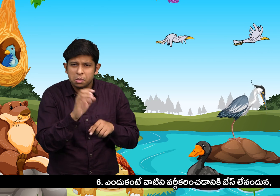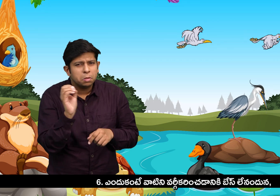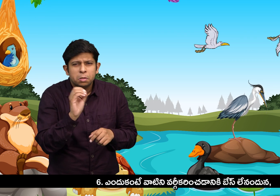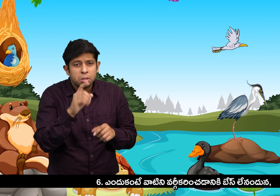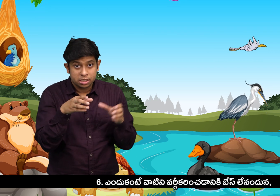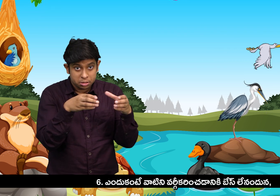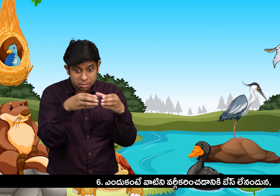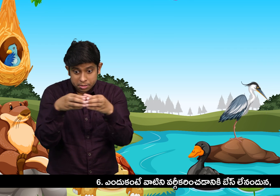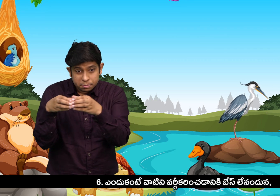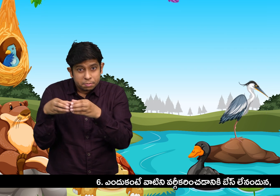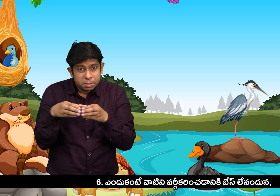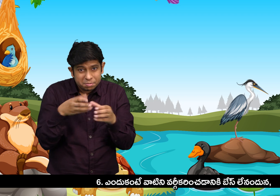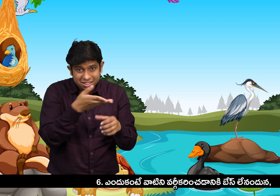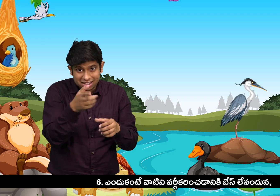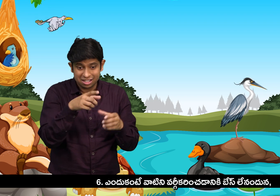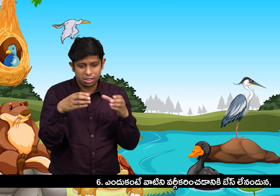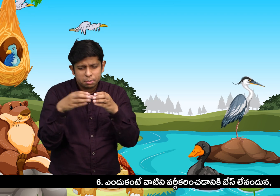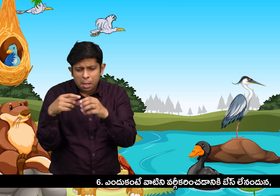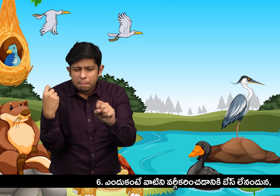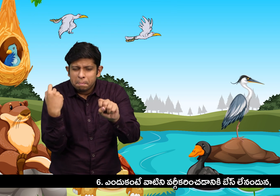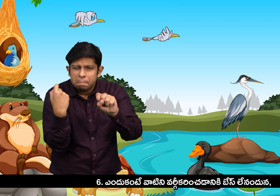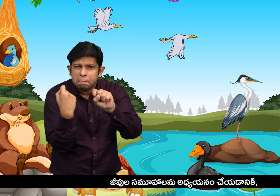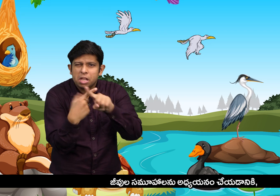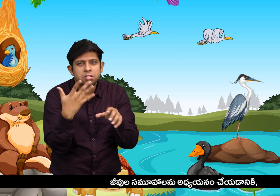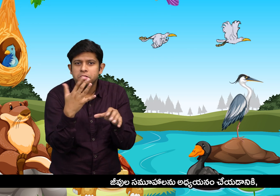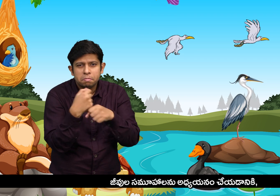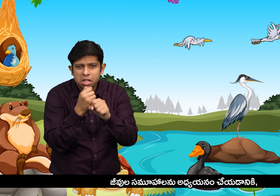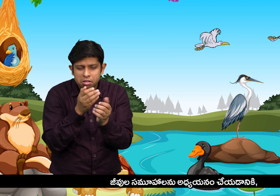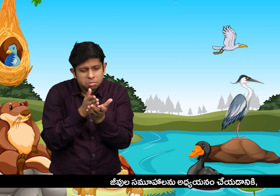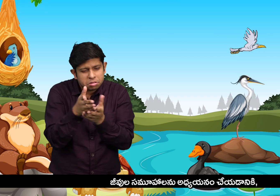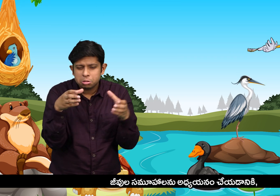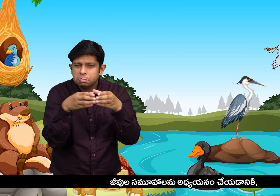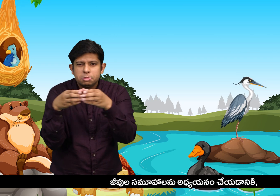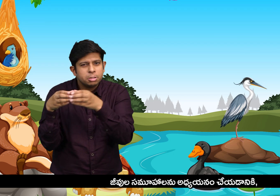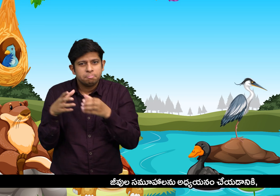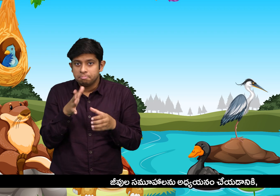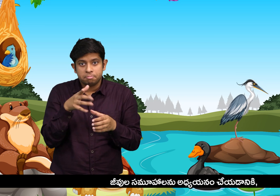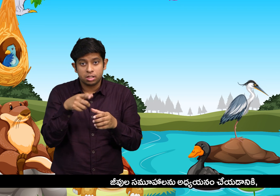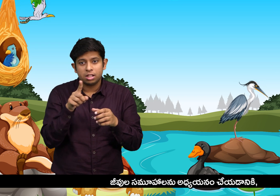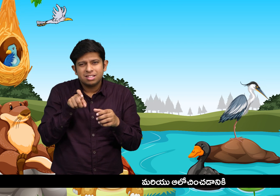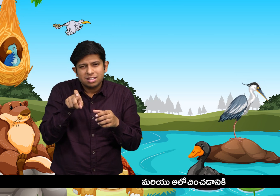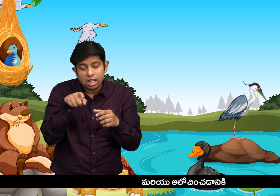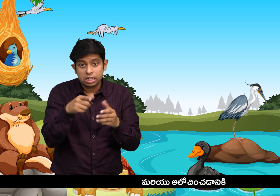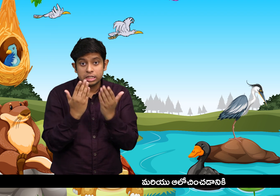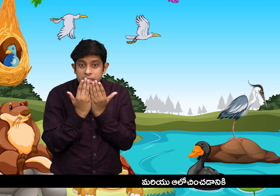ఎందుకంటే వాటిని వర్గీకరించడానికి బేస్ లేనందున. జీవుల సమూహాలను అధ్యయనం చేయడానికి,